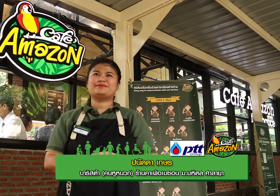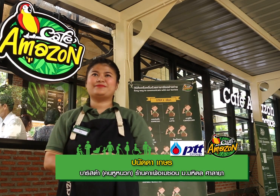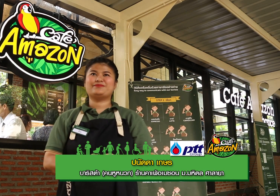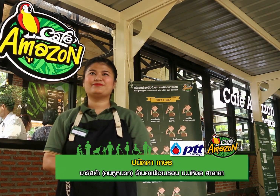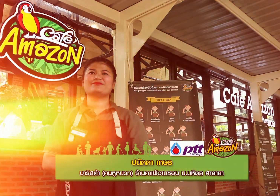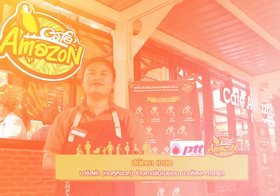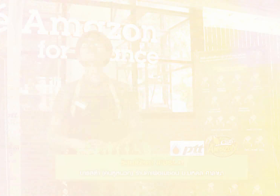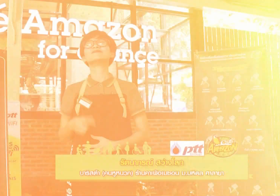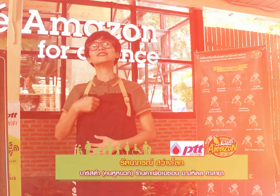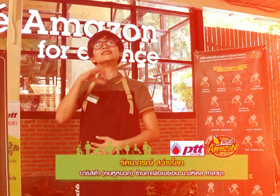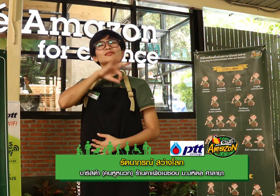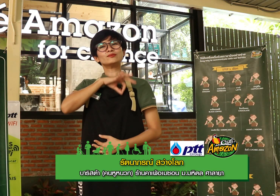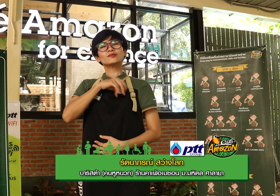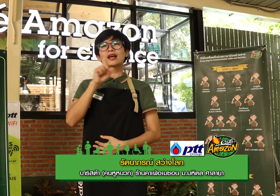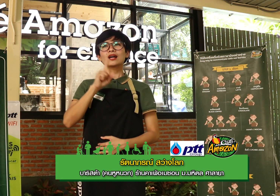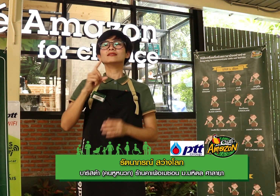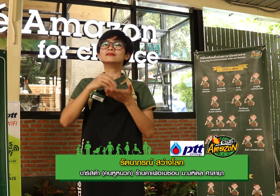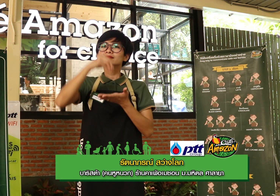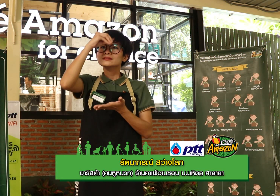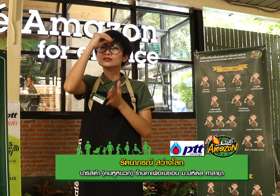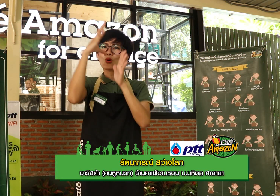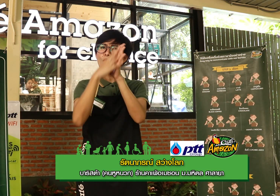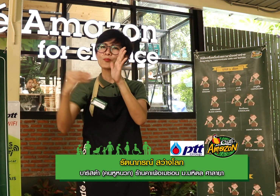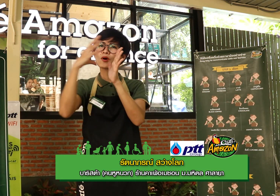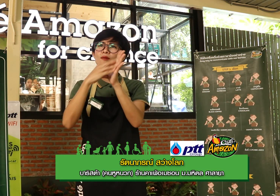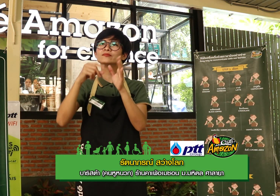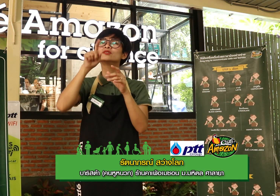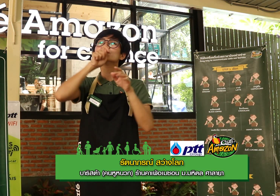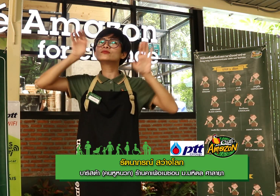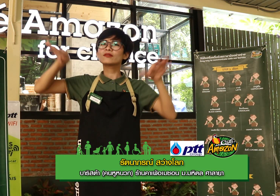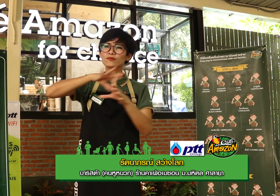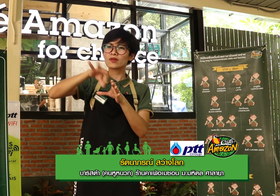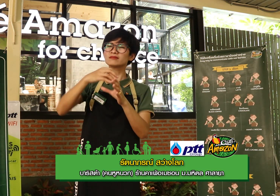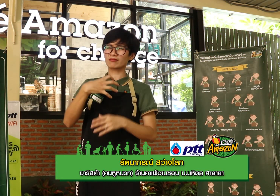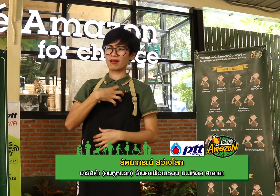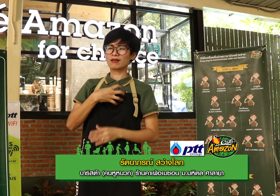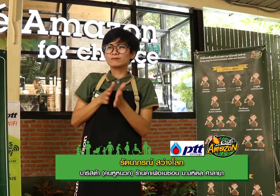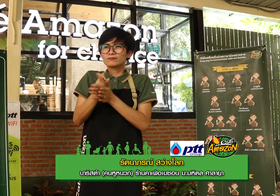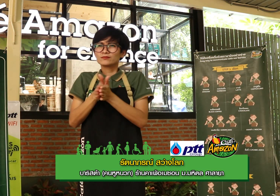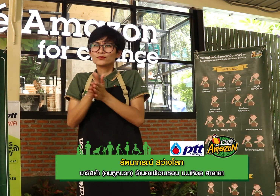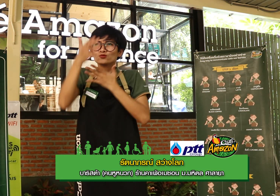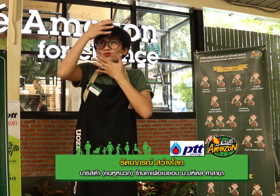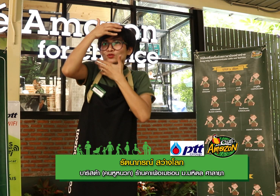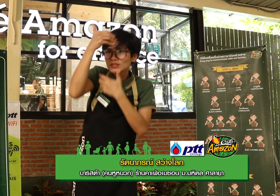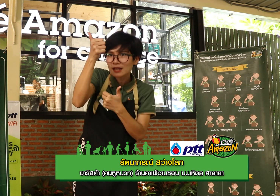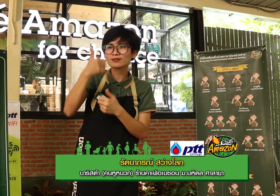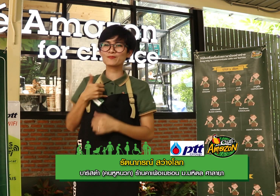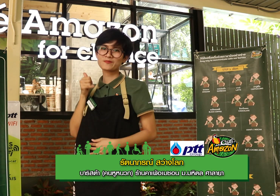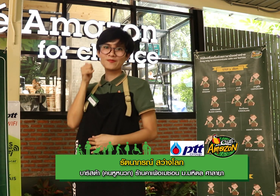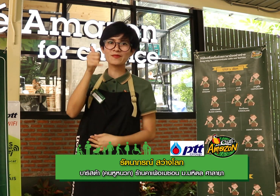ากินดิฉันรู้สึกว่าได้เรียนรู้การทำงานที่นี่นะคะก็รู้สึกมี